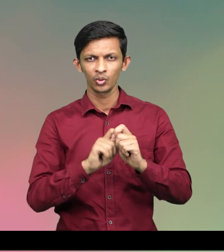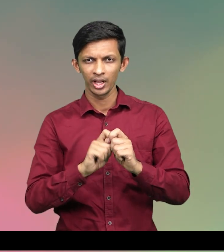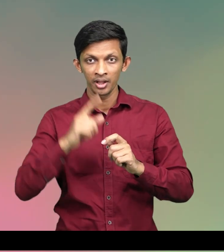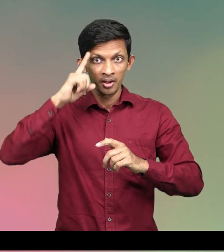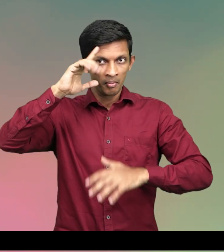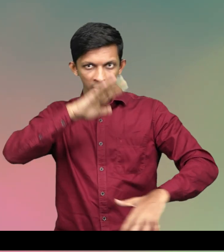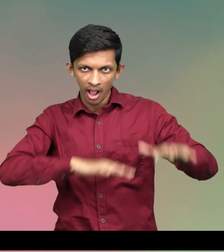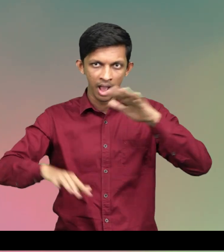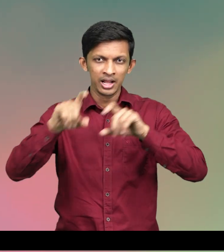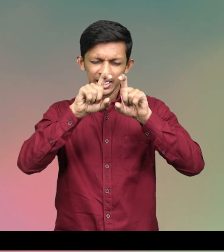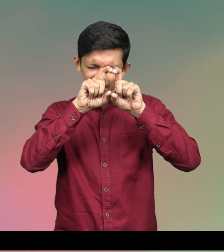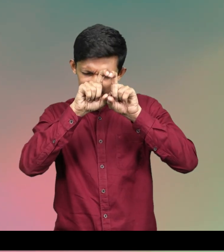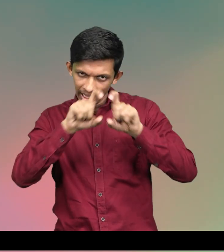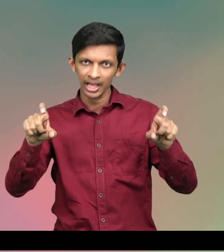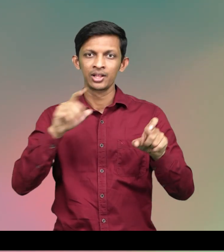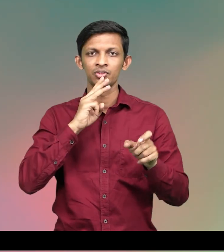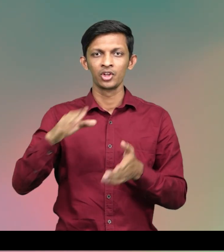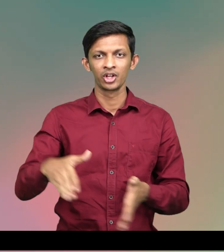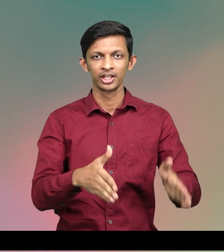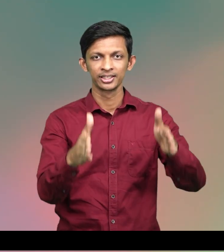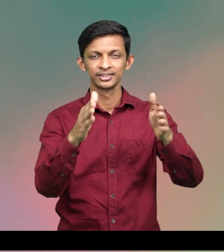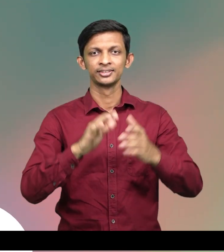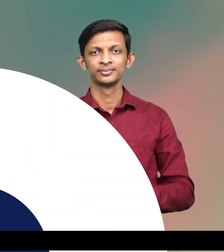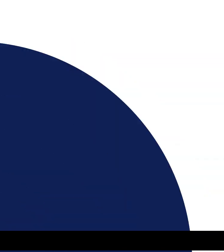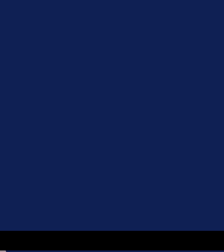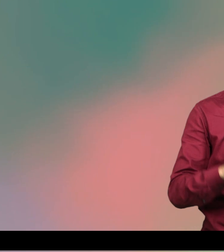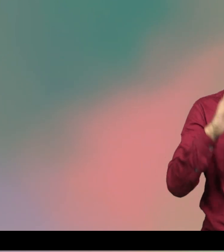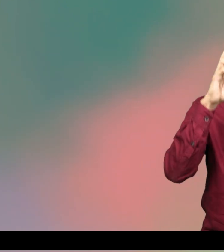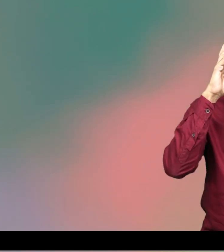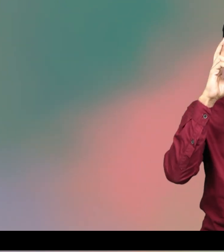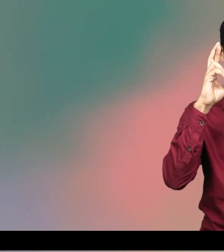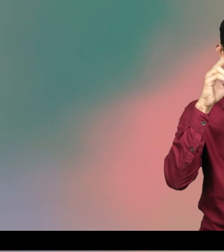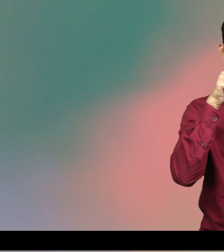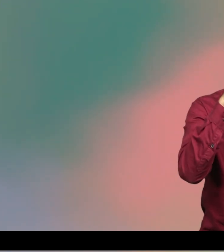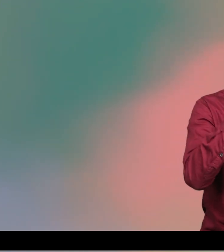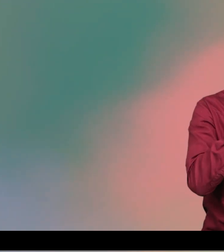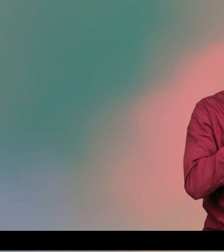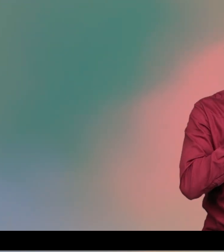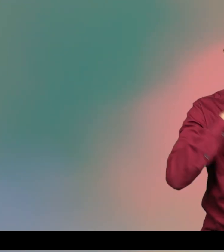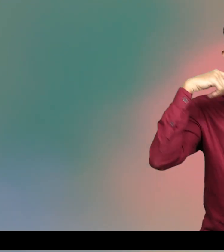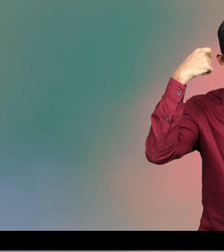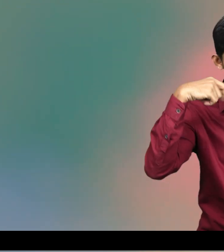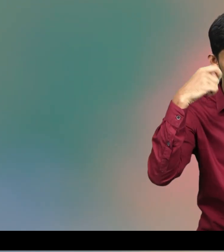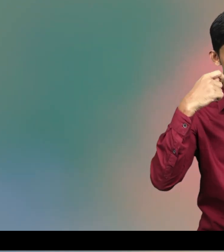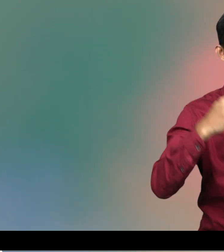నదుల ప్రక్షాళనకు కార్యాచరణ ప్రణాళికలు రూపొందించారు. మీకు వీడియో నచ్చిందని ఆశిస్తున్నాను.